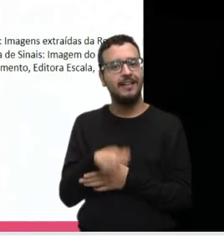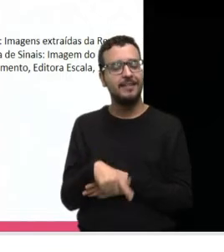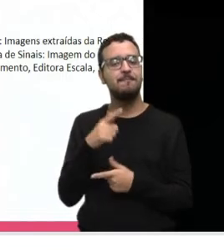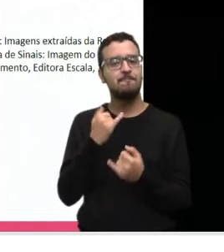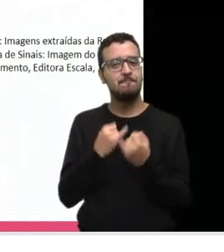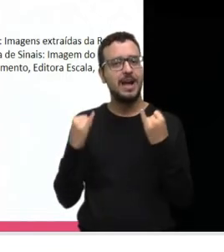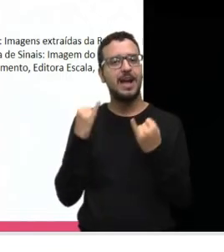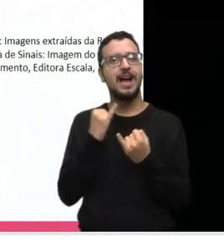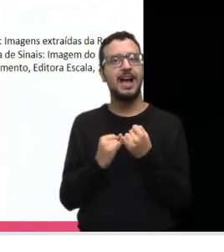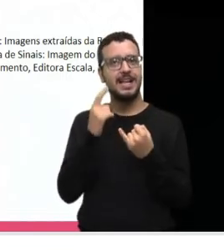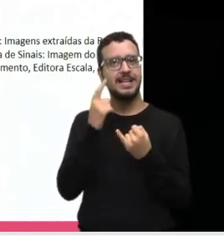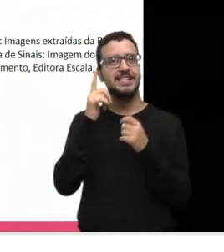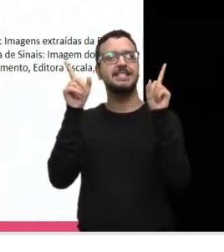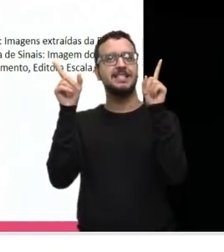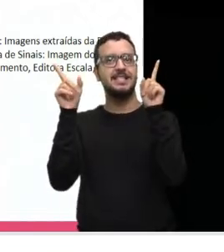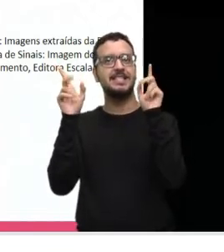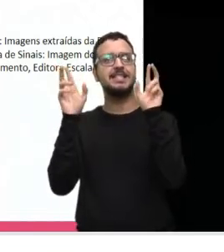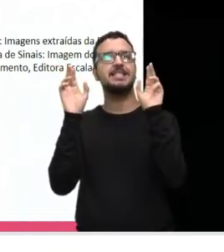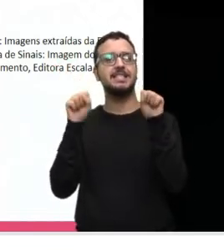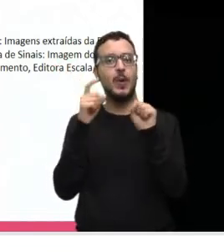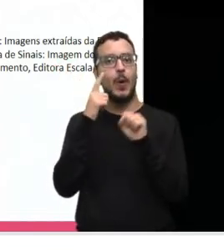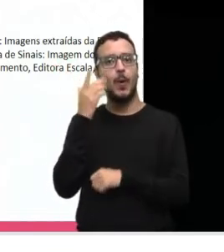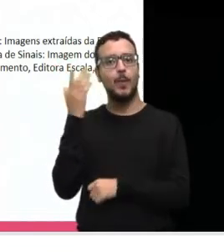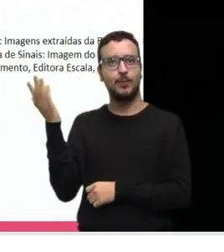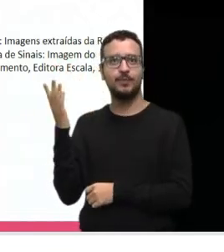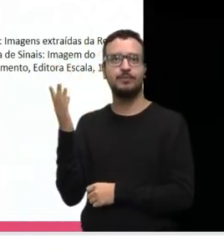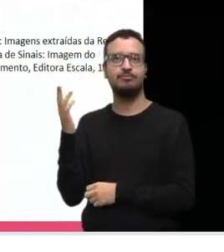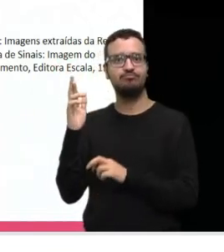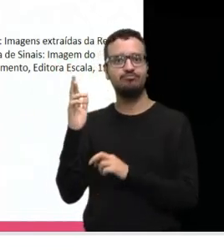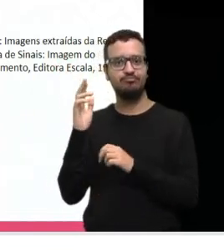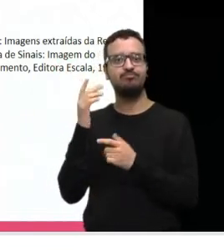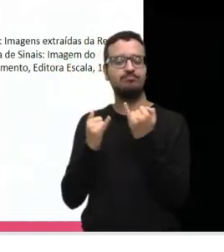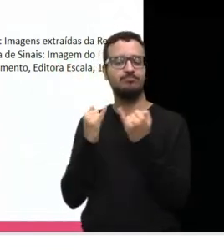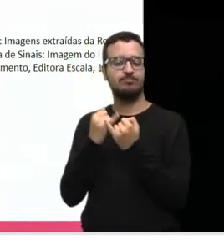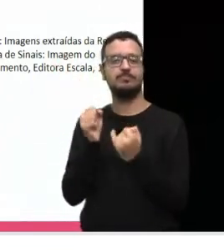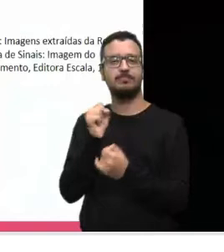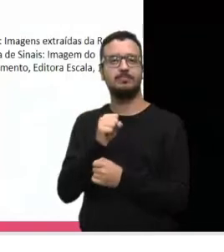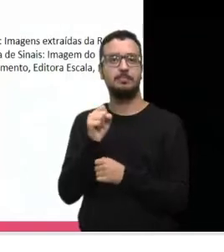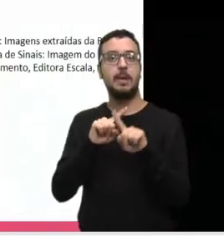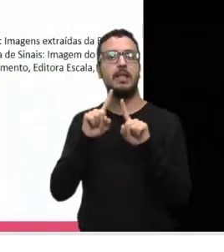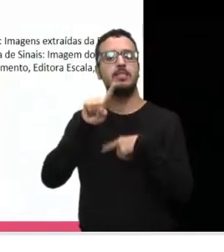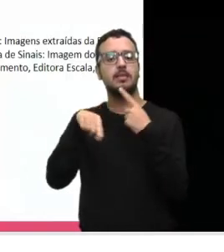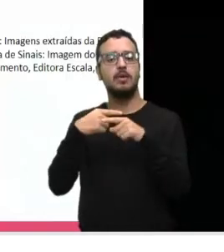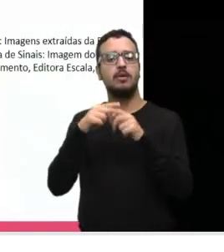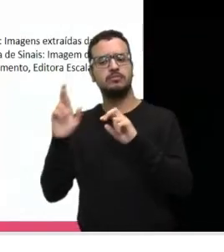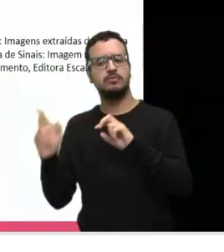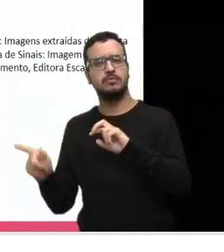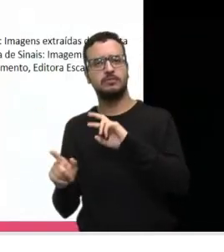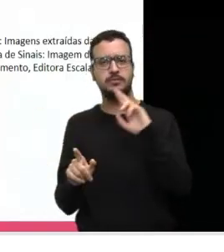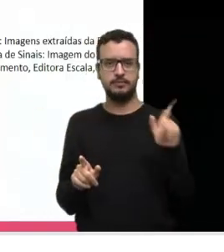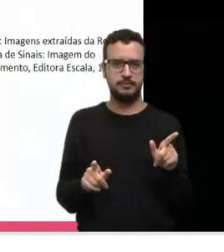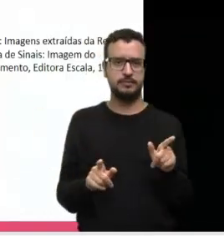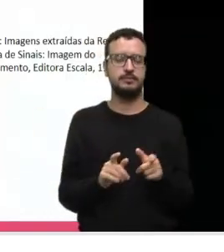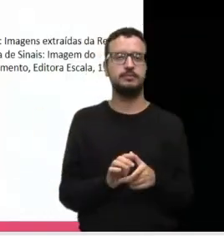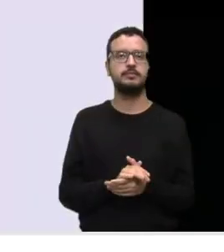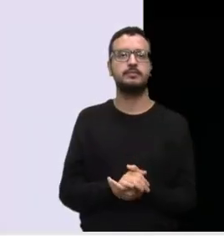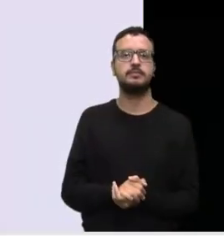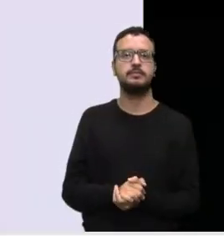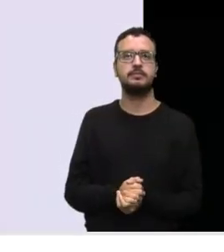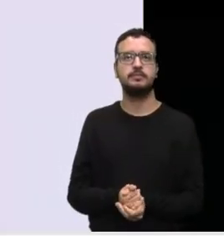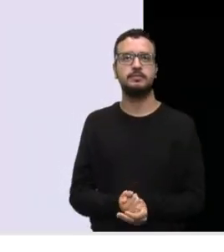francês, mas depois eles se diferem em muito, né, as suas configurações, principalmente em relação a outros